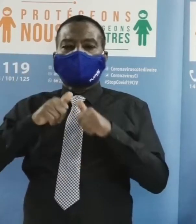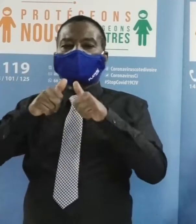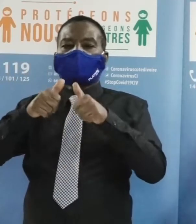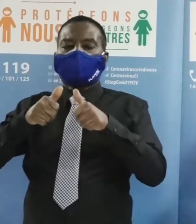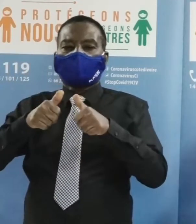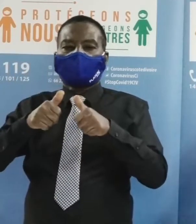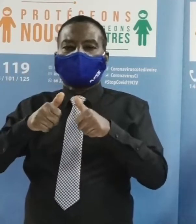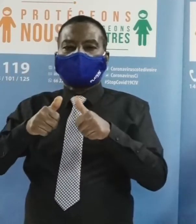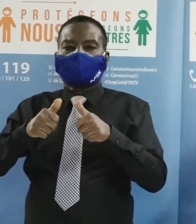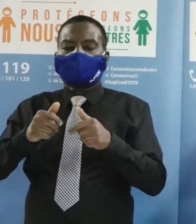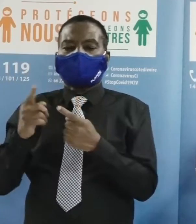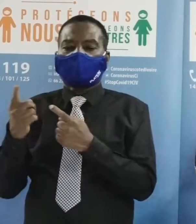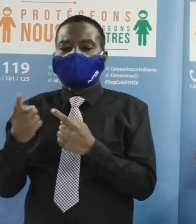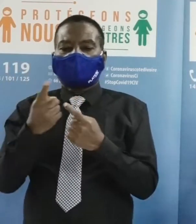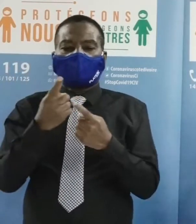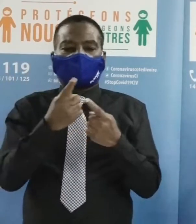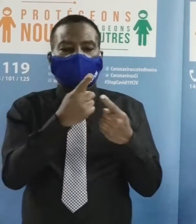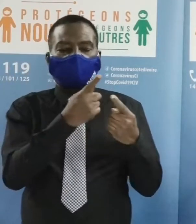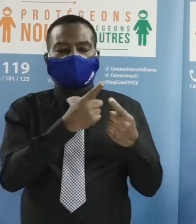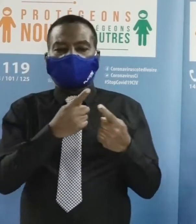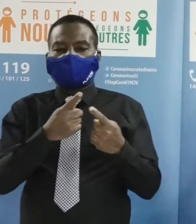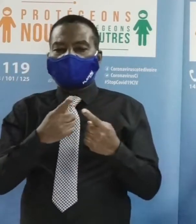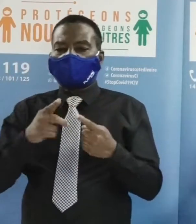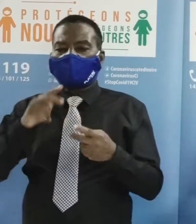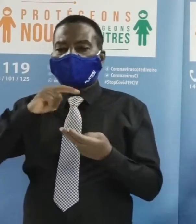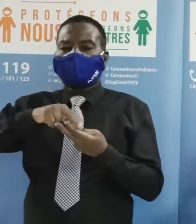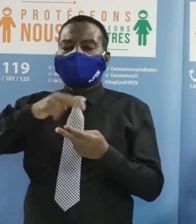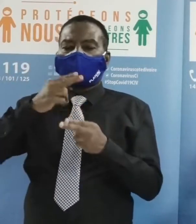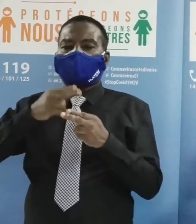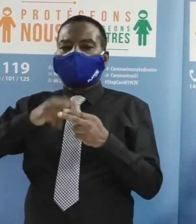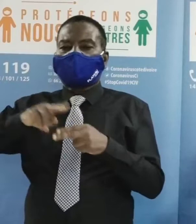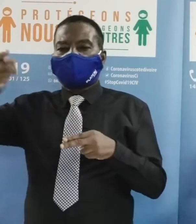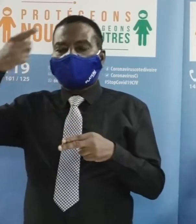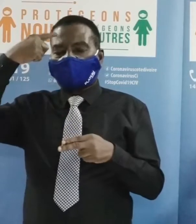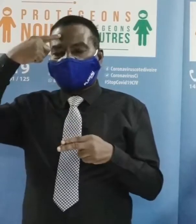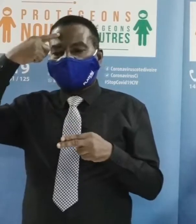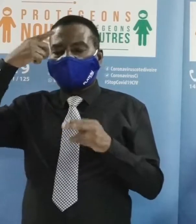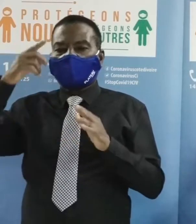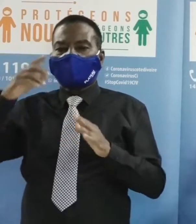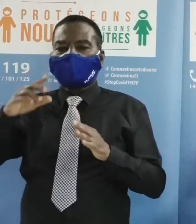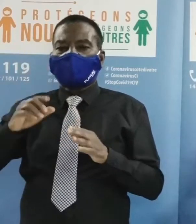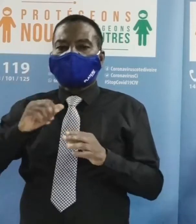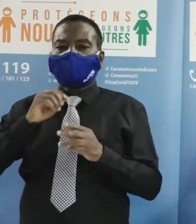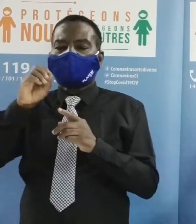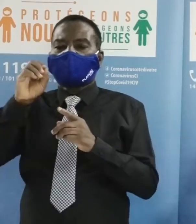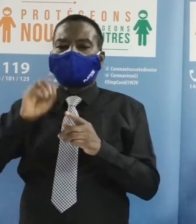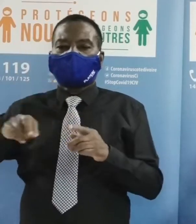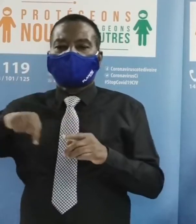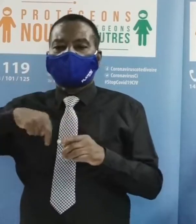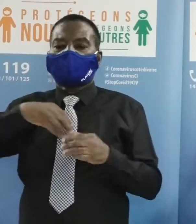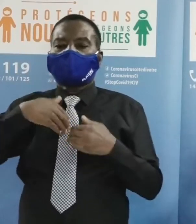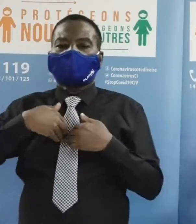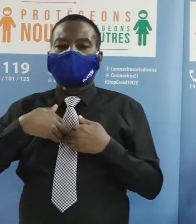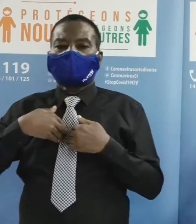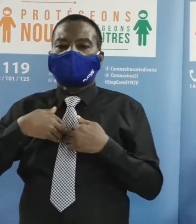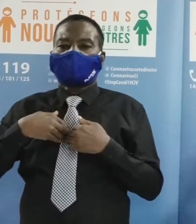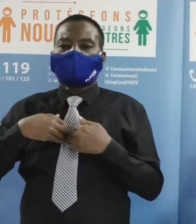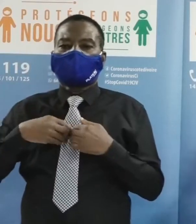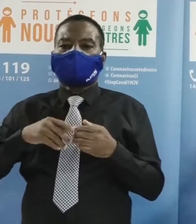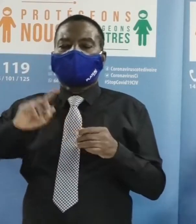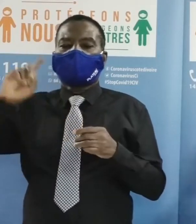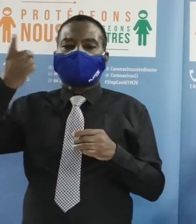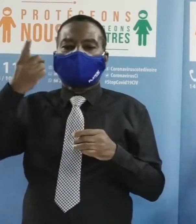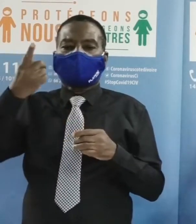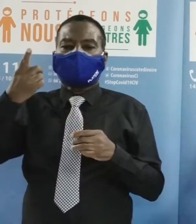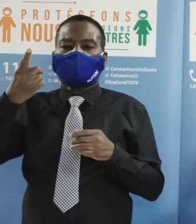individuel ne s'était pas de geste au nom du gouvernement donc nous avons eu les premiers